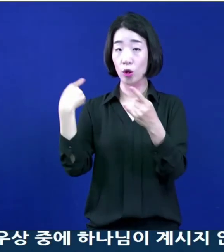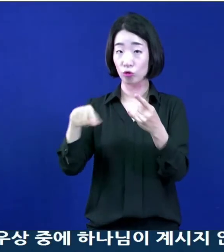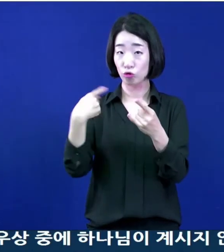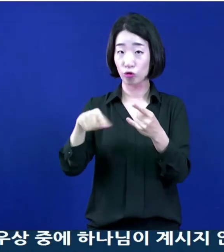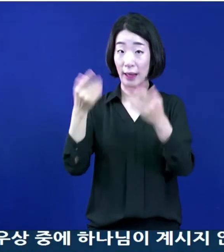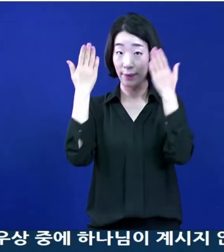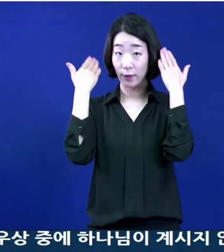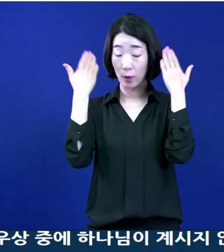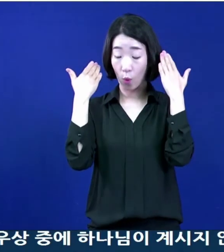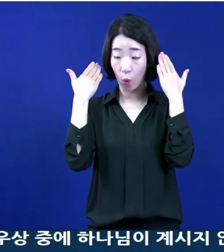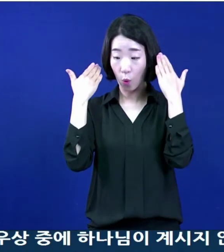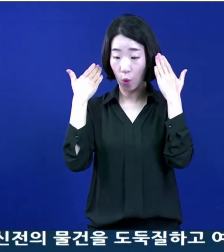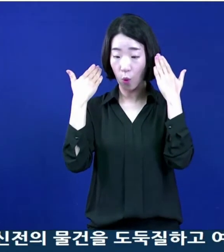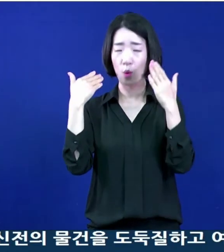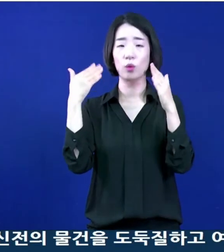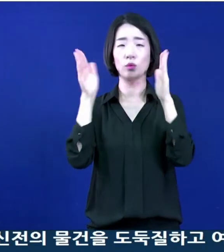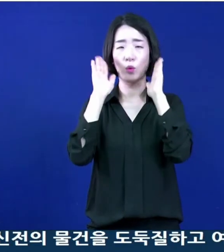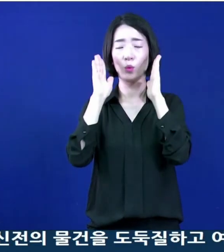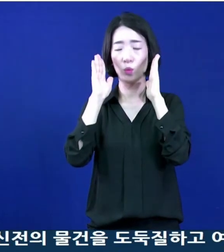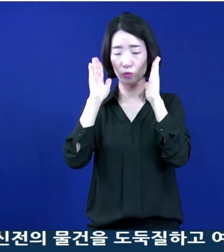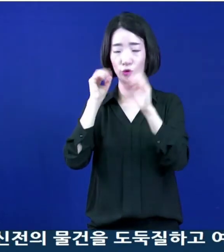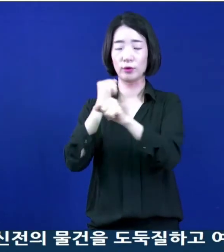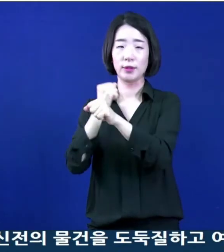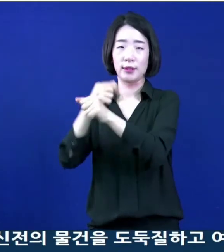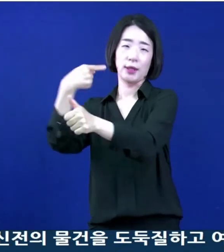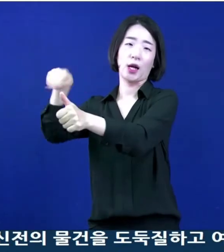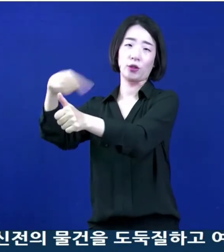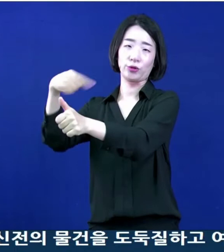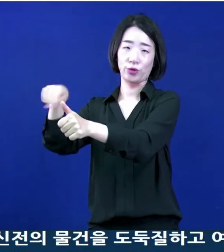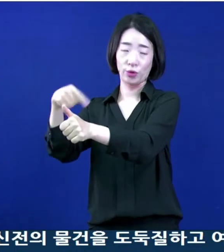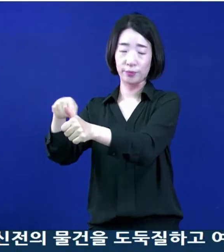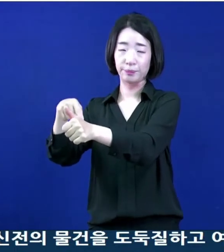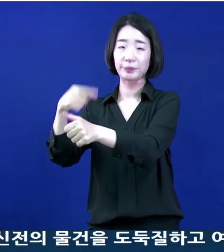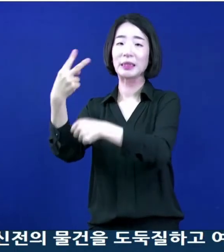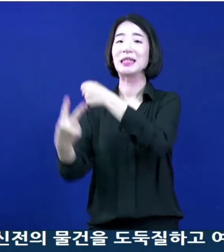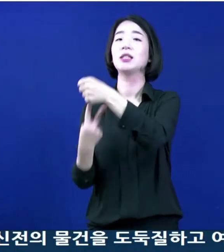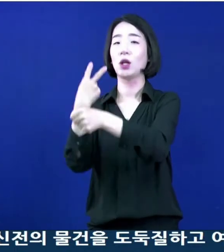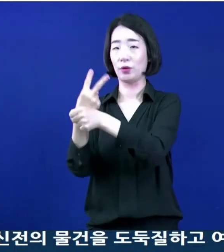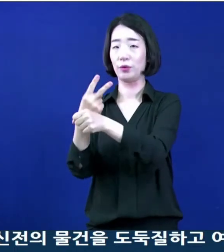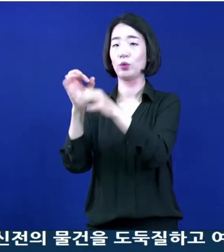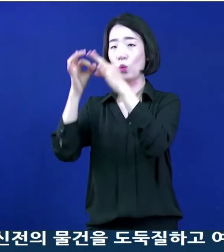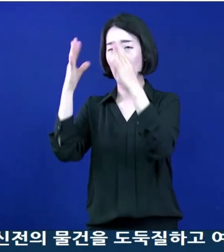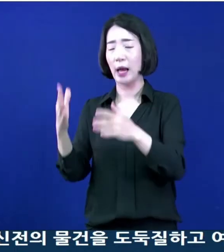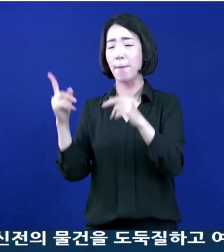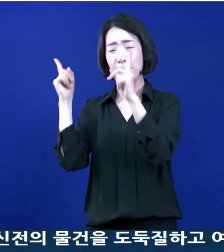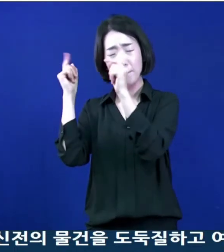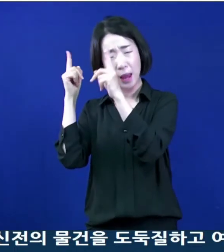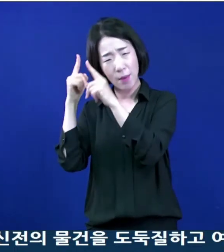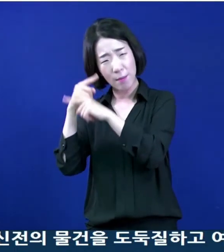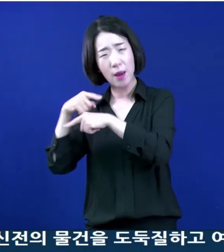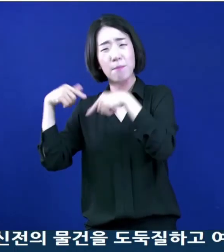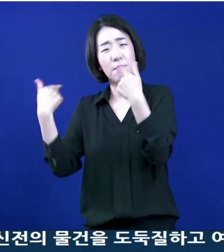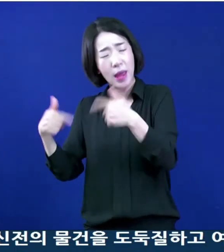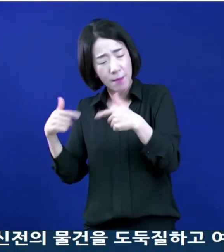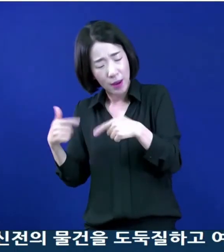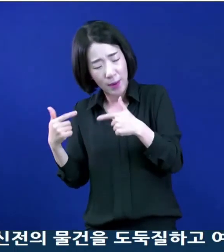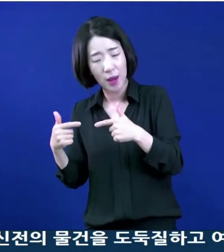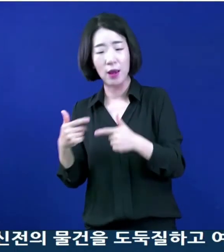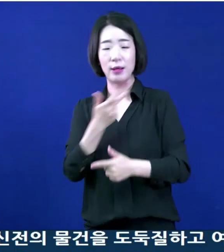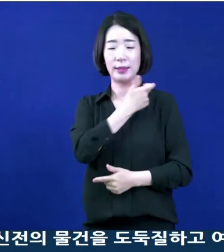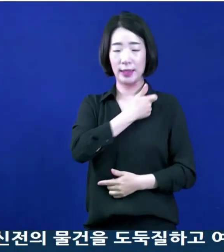가르쳤습니까? 2년간 가르쳤어요. 얼마나 자주 가르쳤습니까? 매일 가르쳤어요. 제자들을